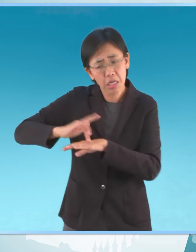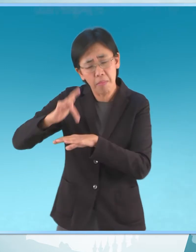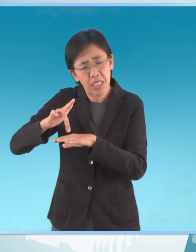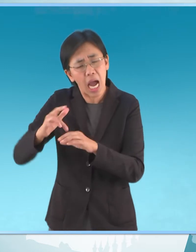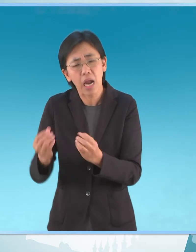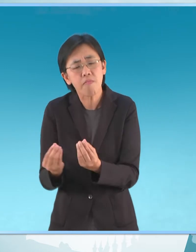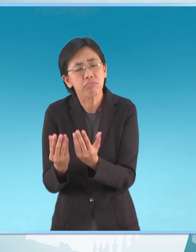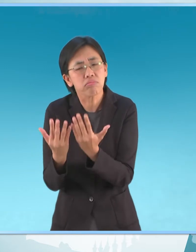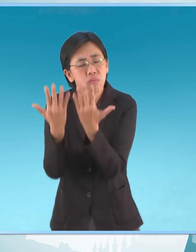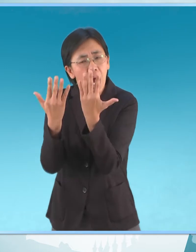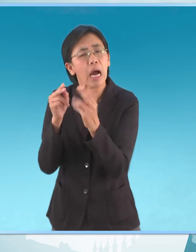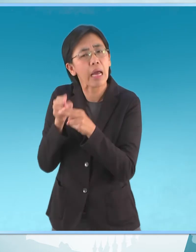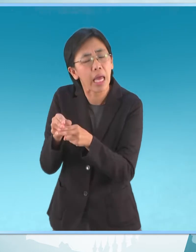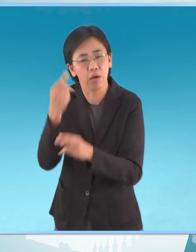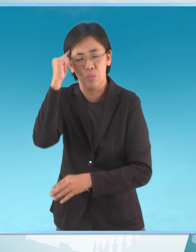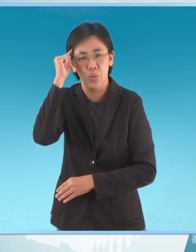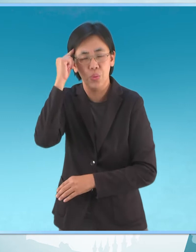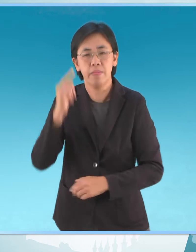เป็นผู้สร้างกันแน่ครับ